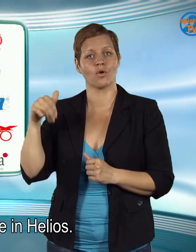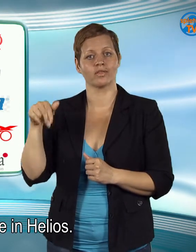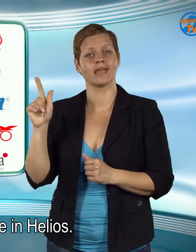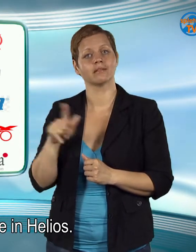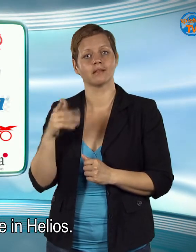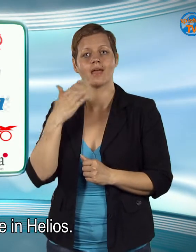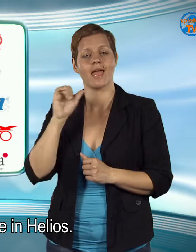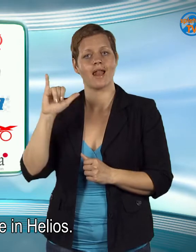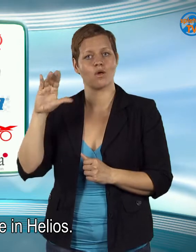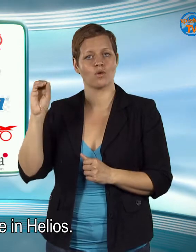Fotona in Helios.